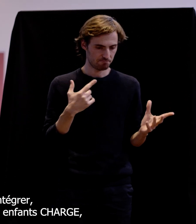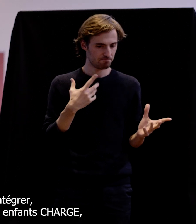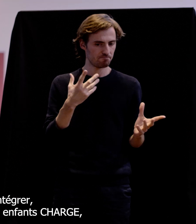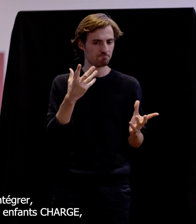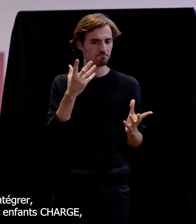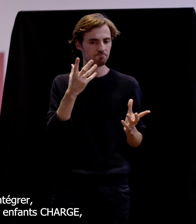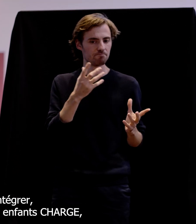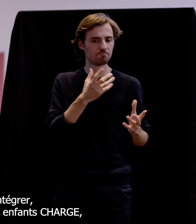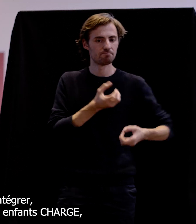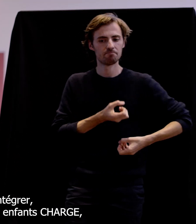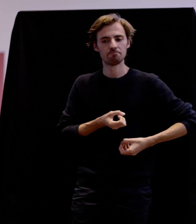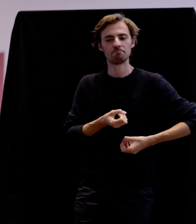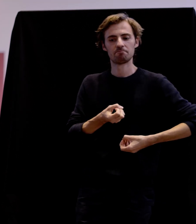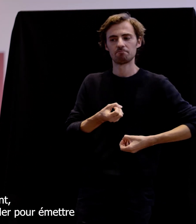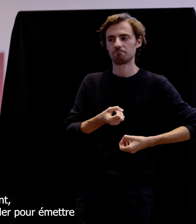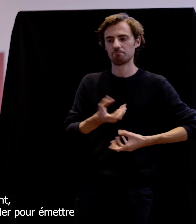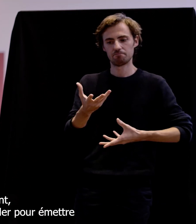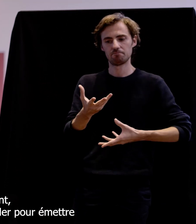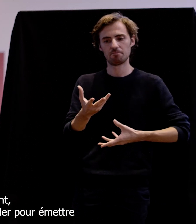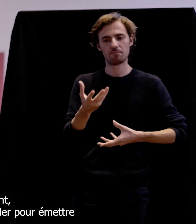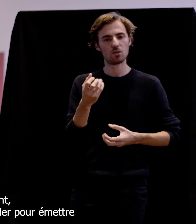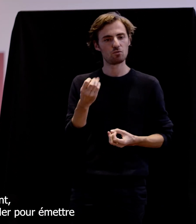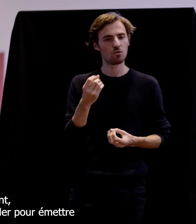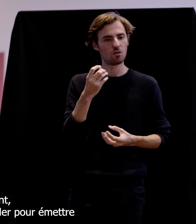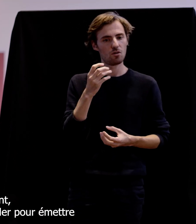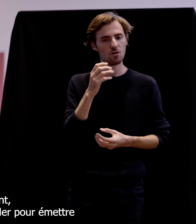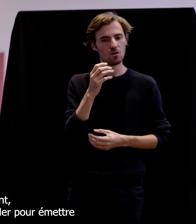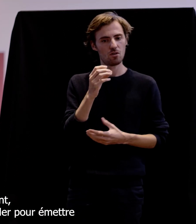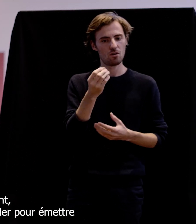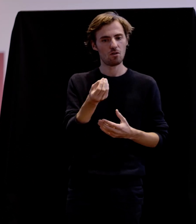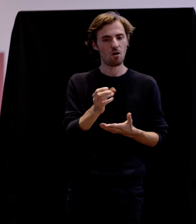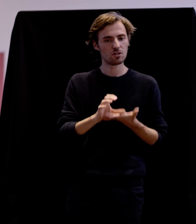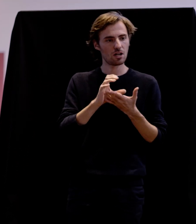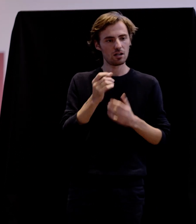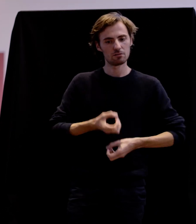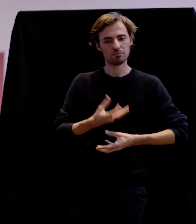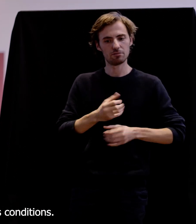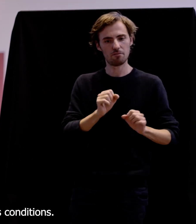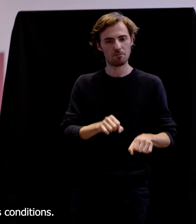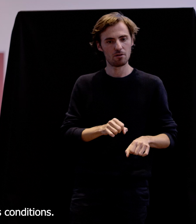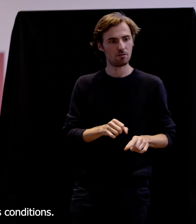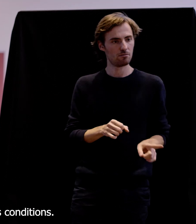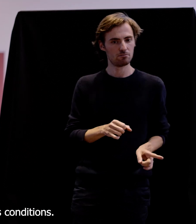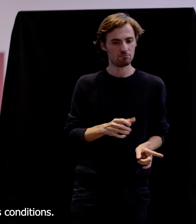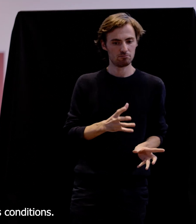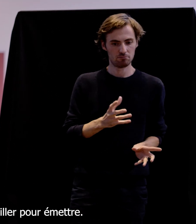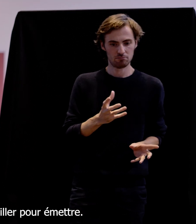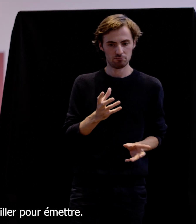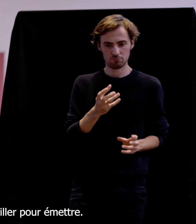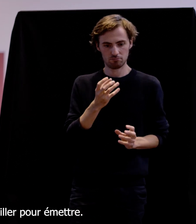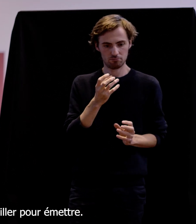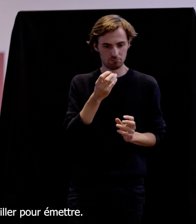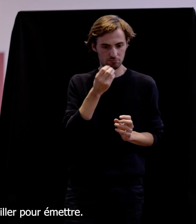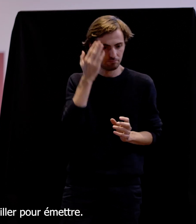que émettre, les enfants charges souvent peuvent se débrouiller pour émettre dans des bonnes conditions, ils